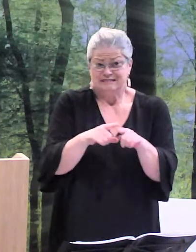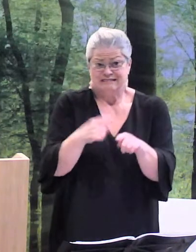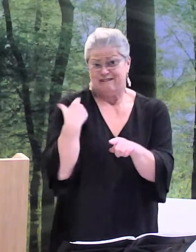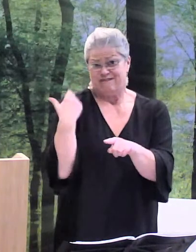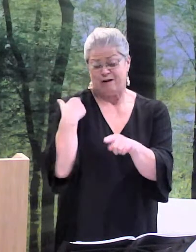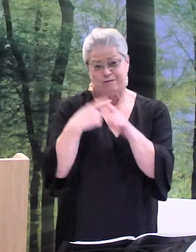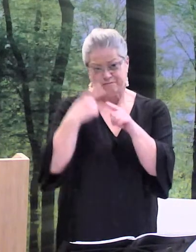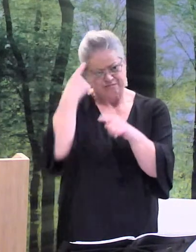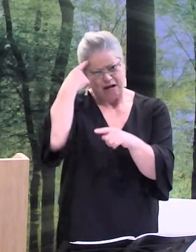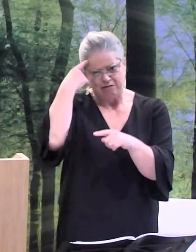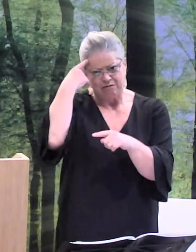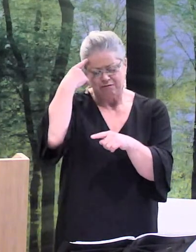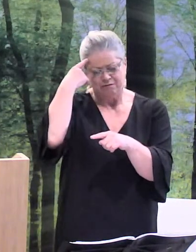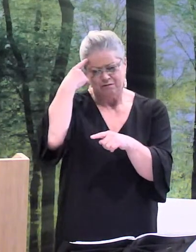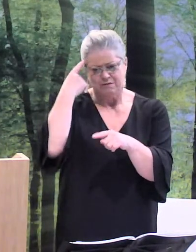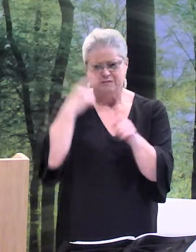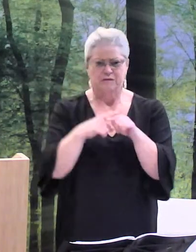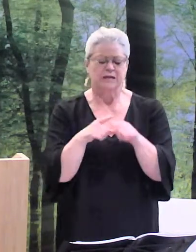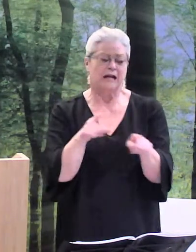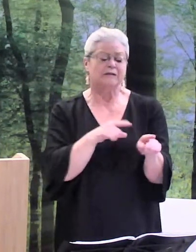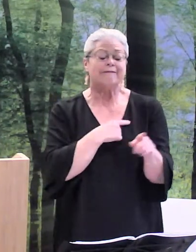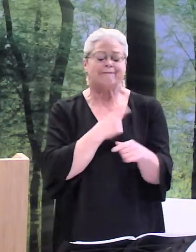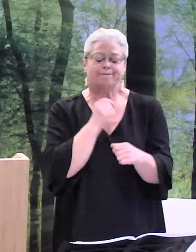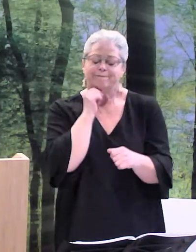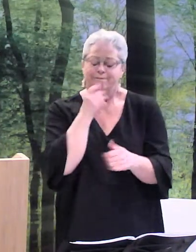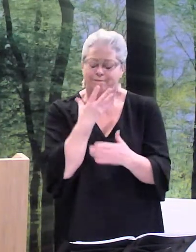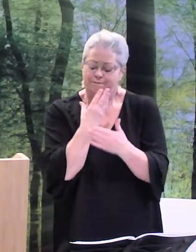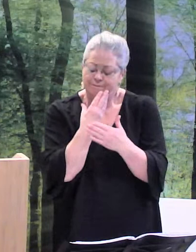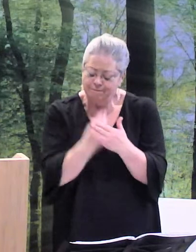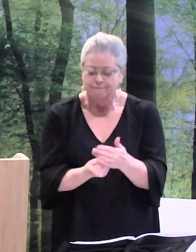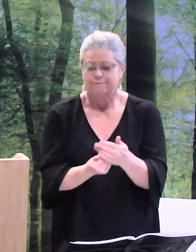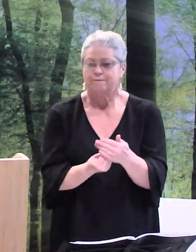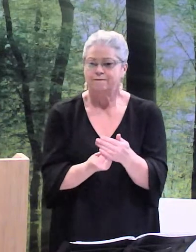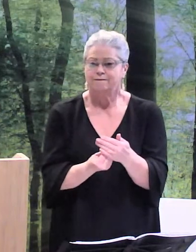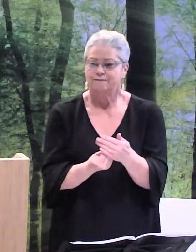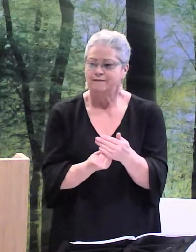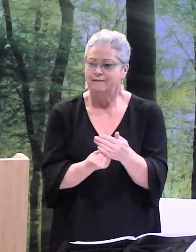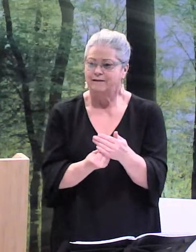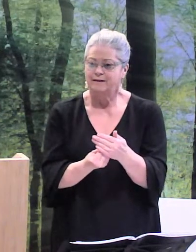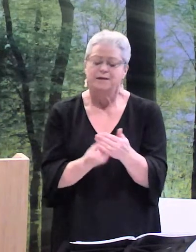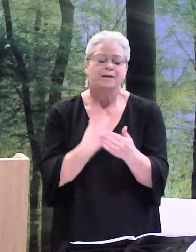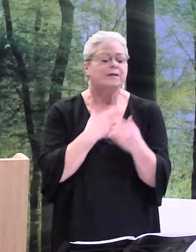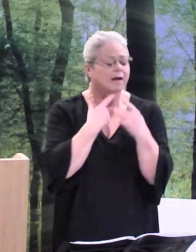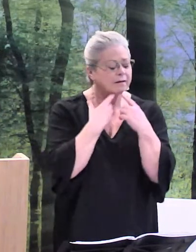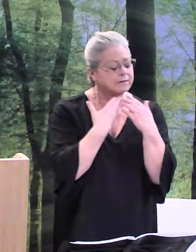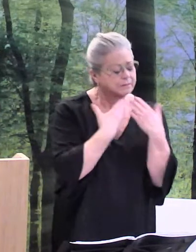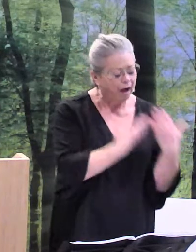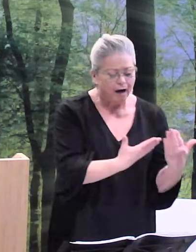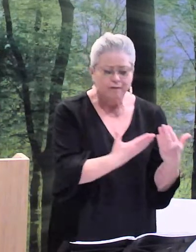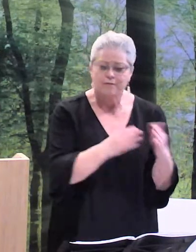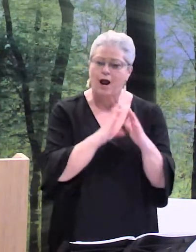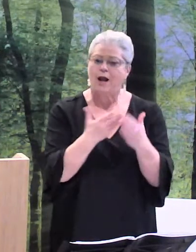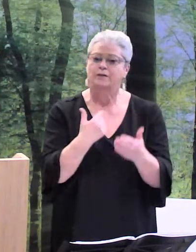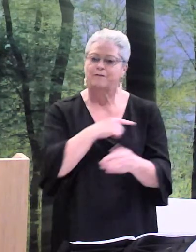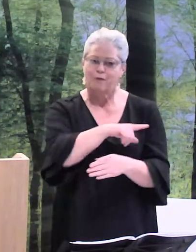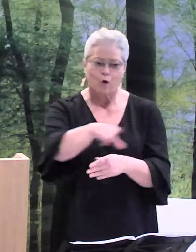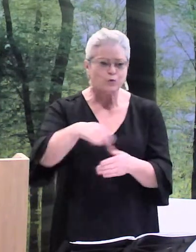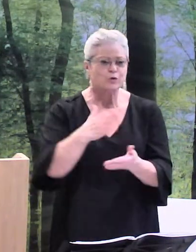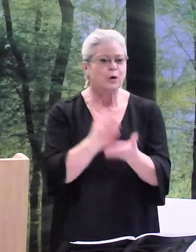vroeger heb bedacht, en dat ik jou ontzettend veel zal missen. Ik zeg je dank voor alles wat je voor ons